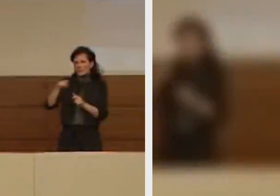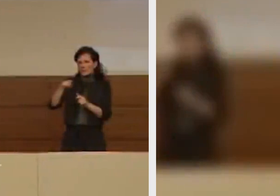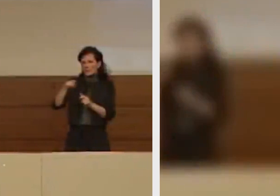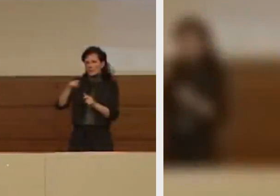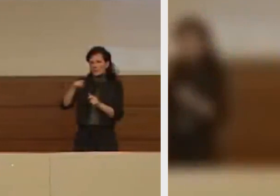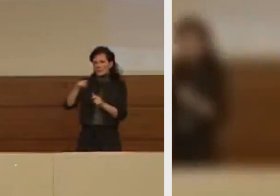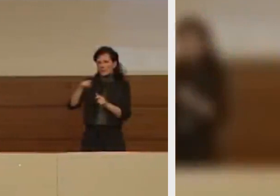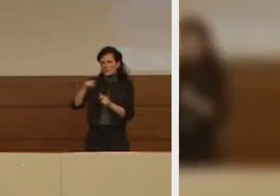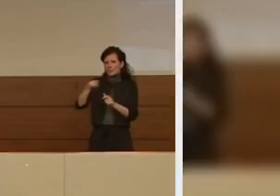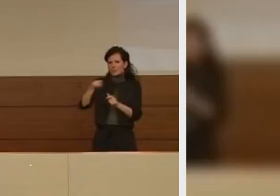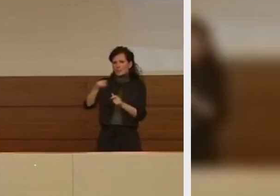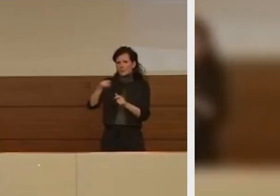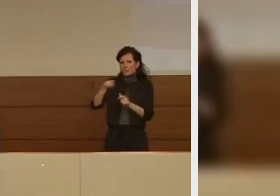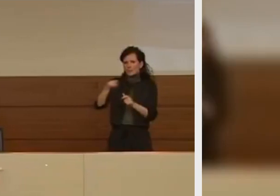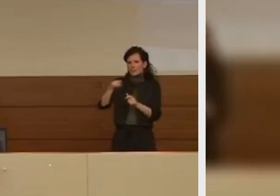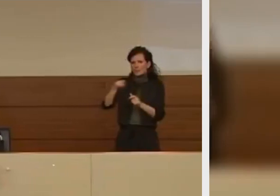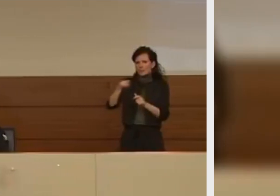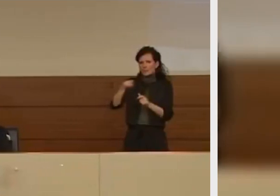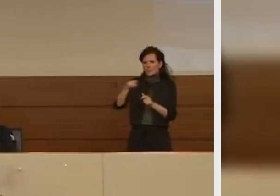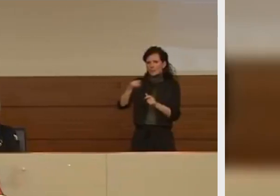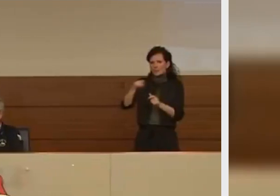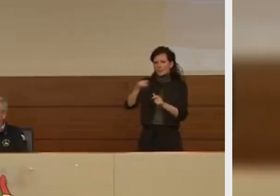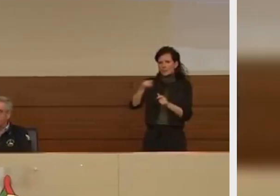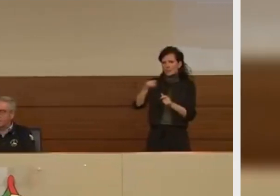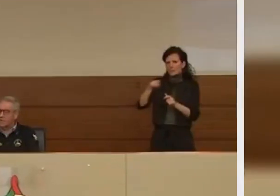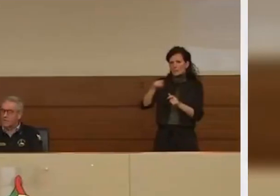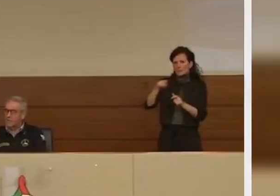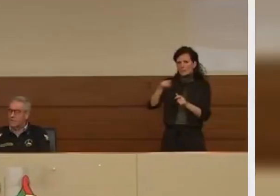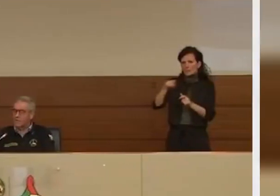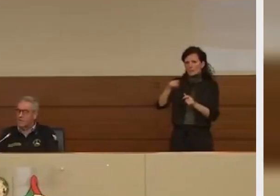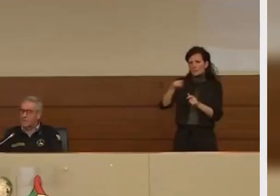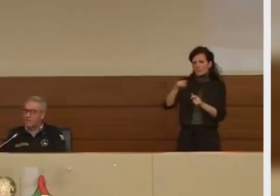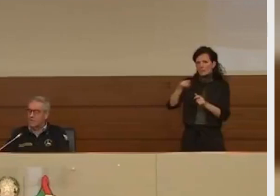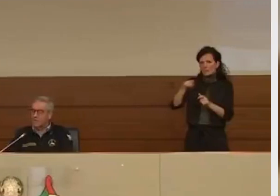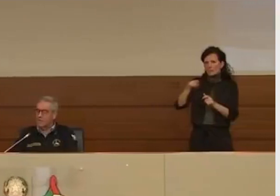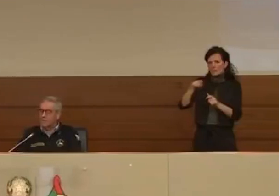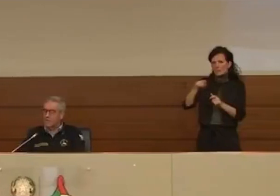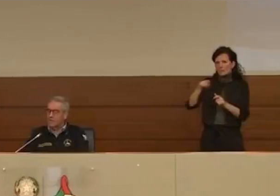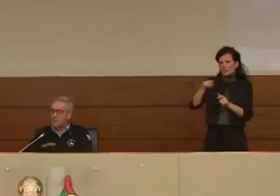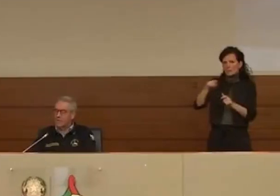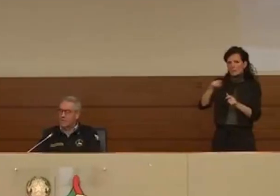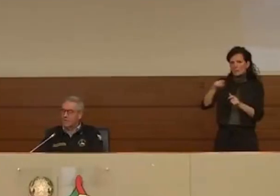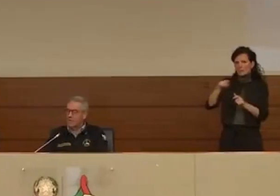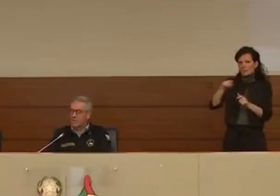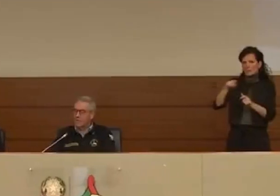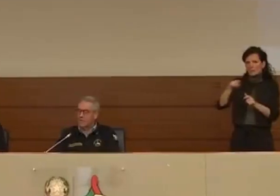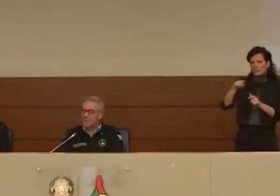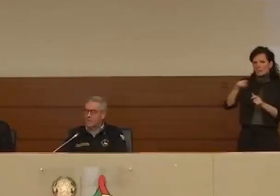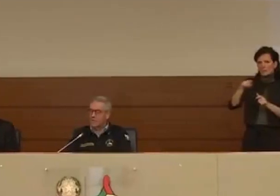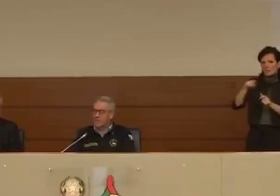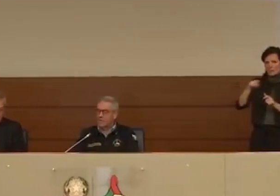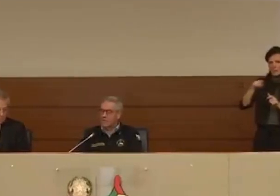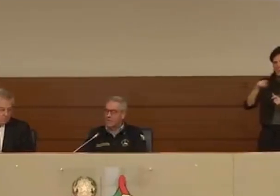È fondamentale, ha spiegato, nel periodo di Pasqua, continuare a rispettare il distanziamento sociale e le misure di